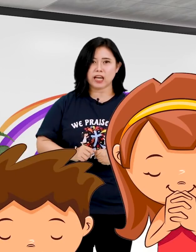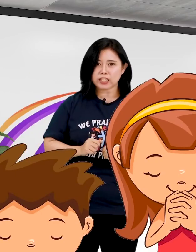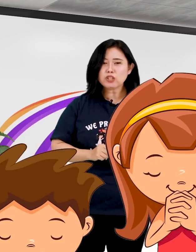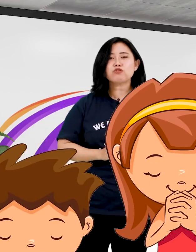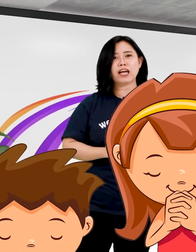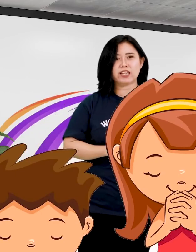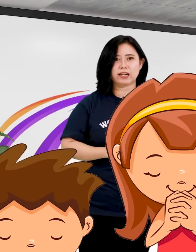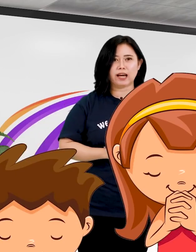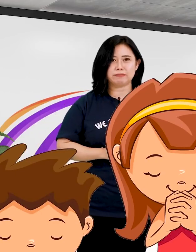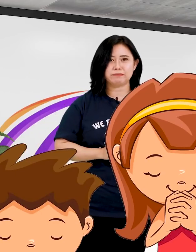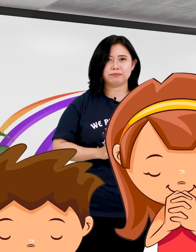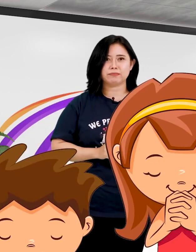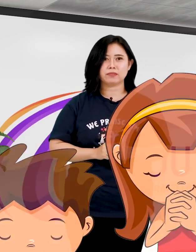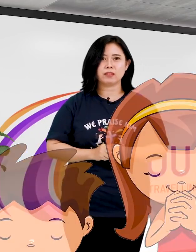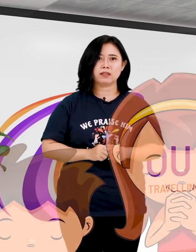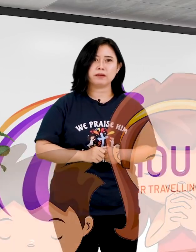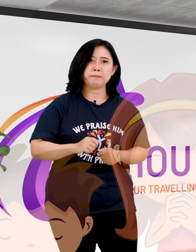Seperti yang Yesus ajarkan.